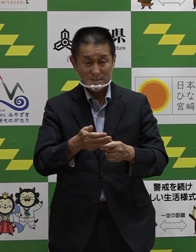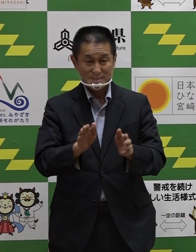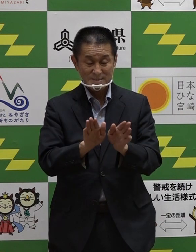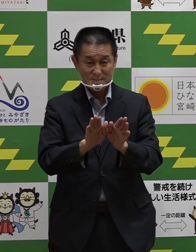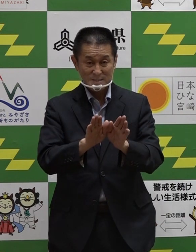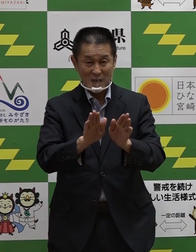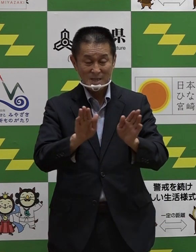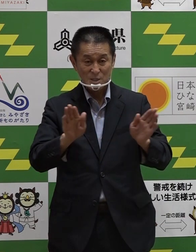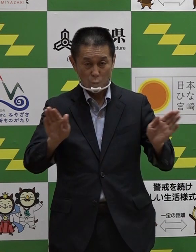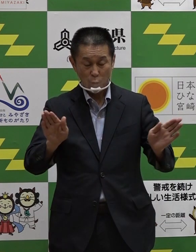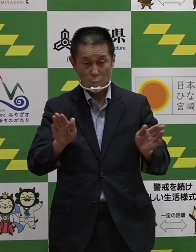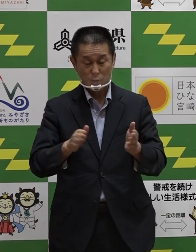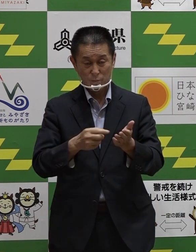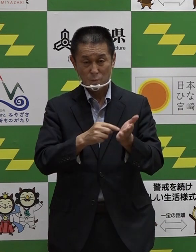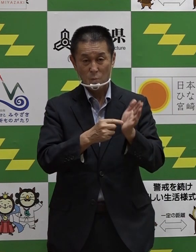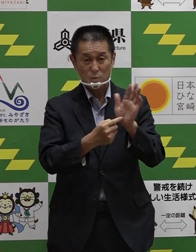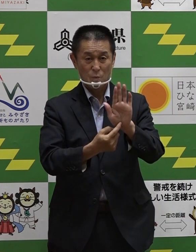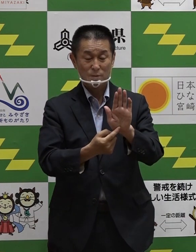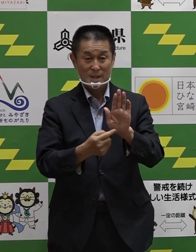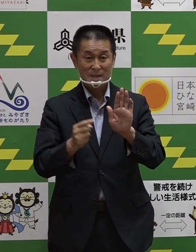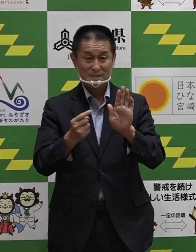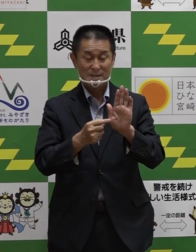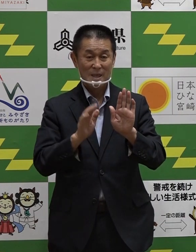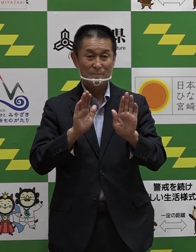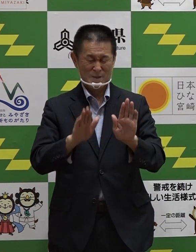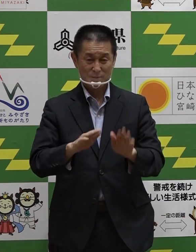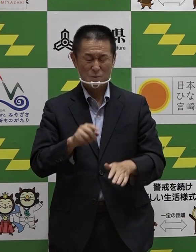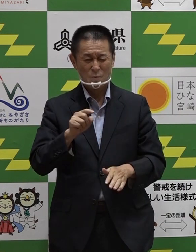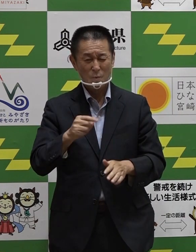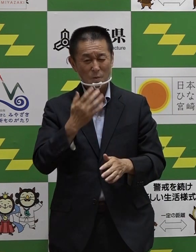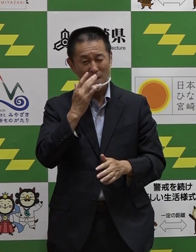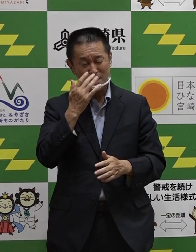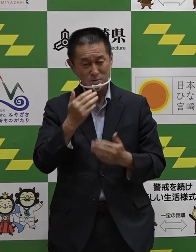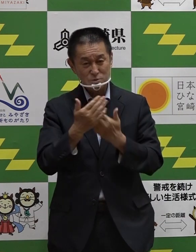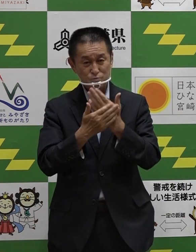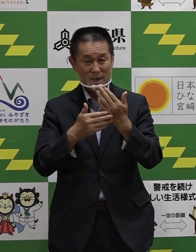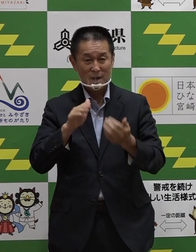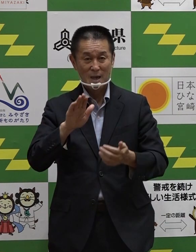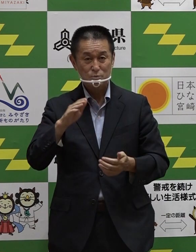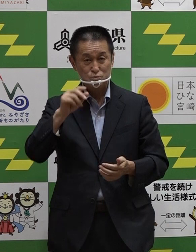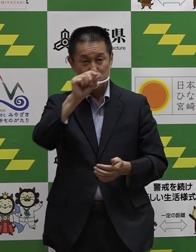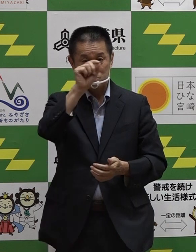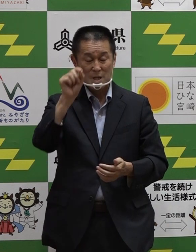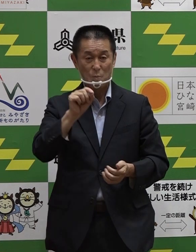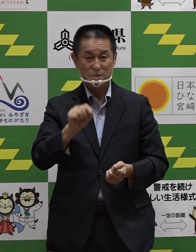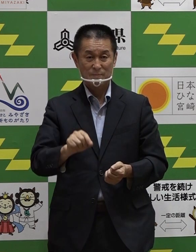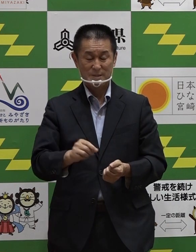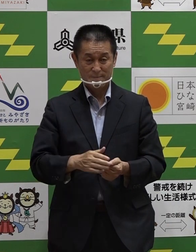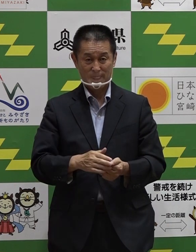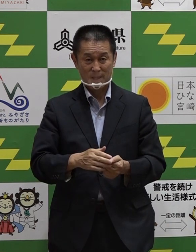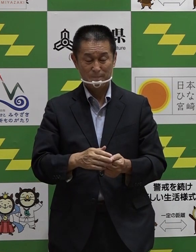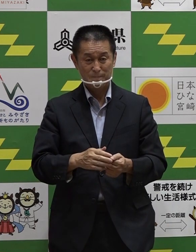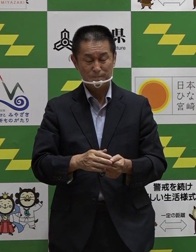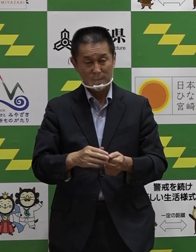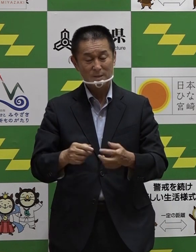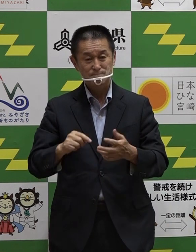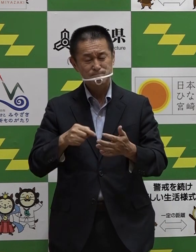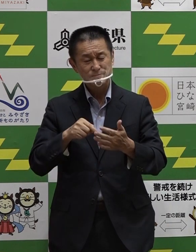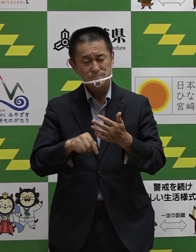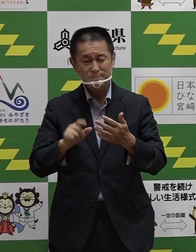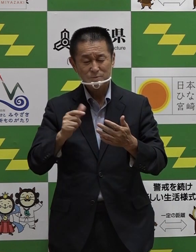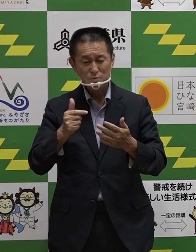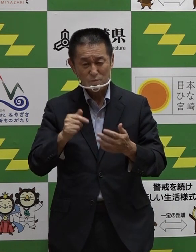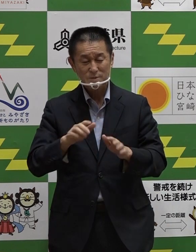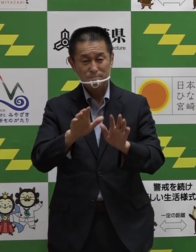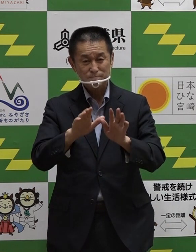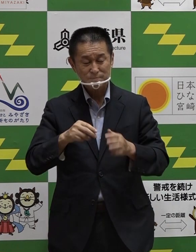というところの意味合いであります。大変こうちょっと分かりにくい部分があろうかというふうに思っておりますが、ニュアンスの違いとしてですね、ぜ